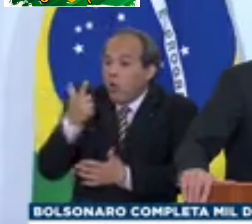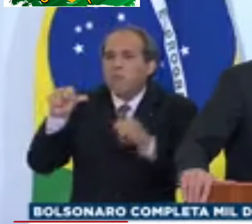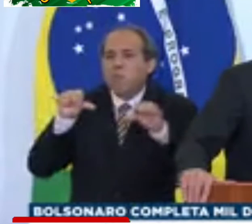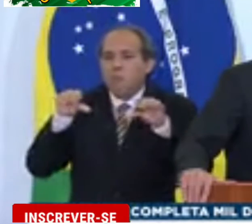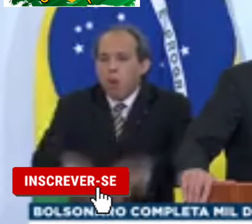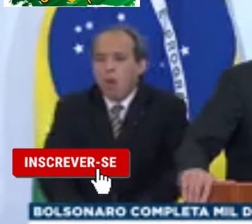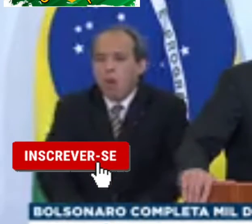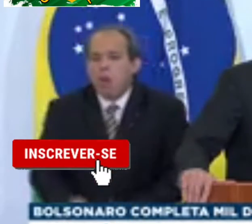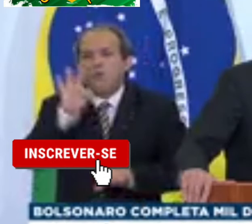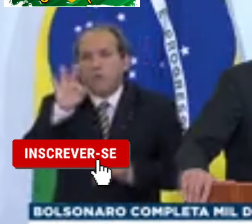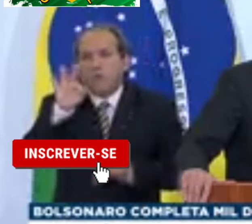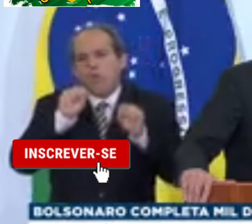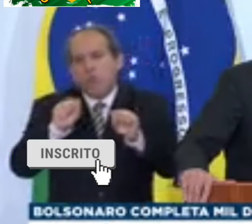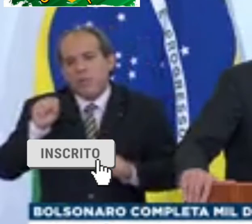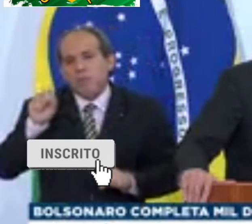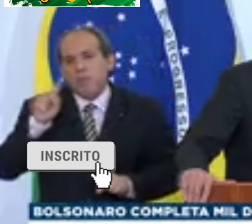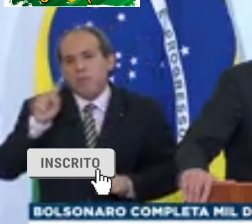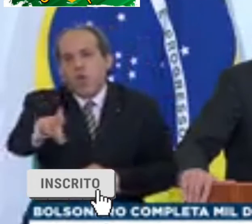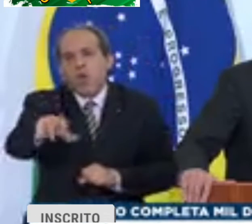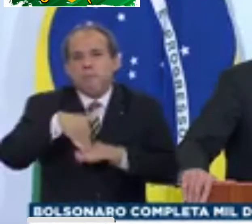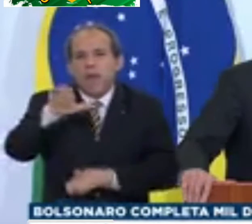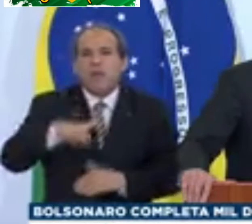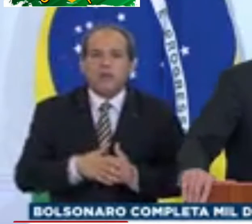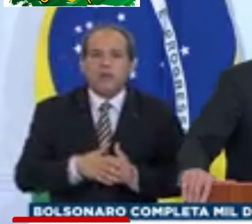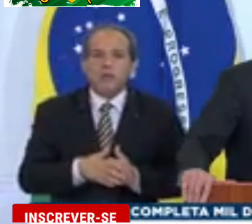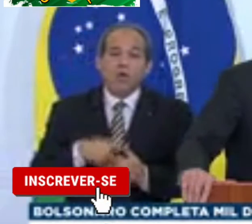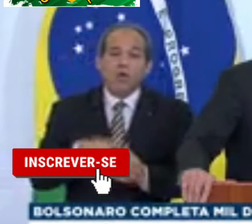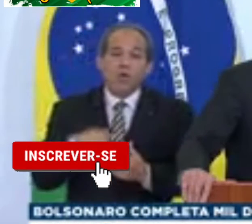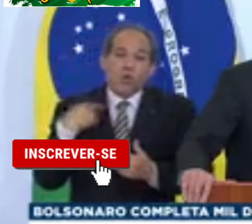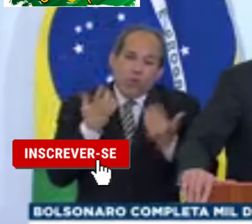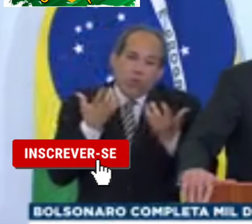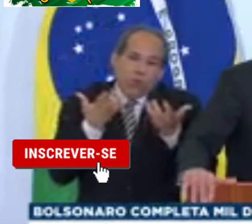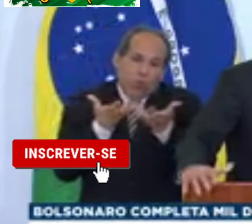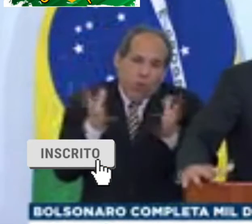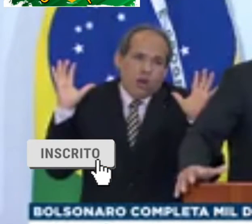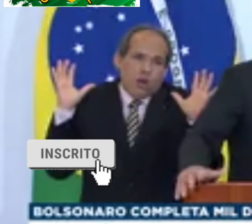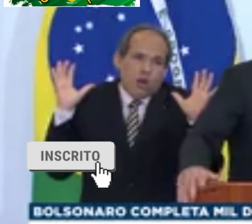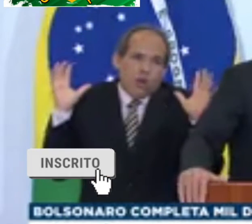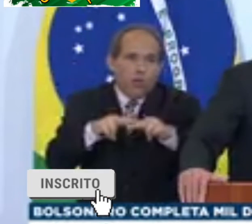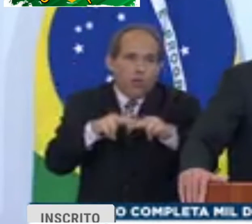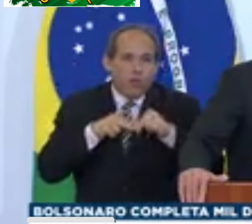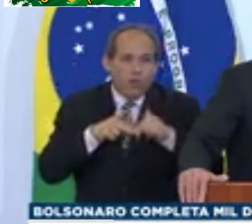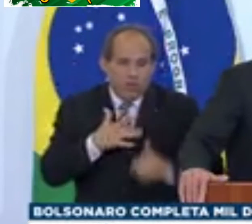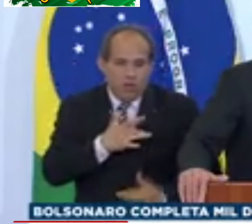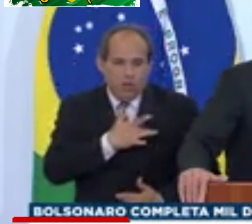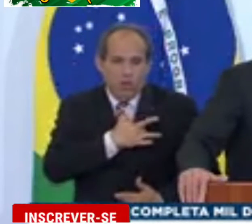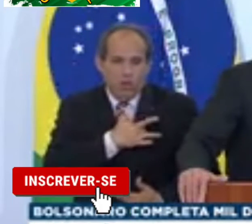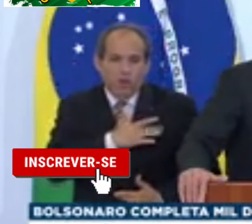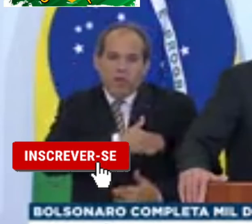Nós não queremos isso, porque temos um coração aberto.